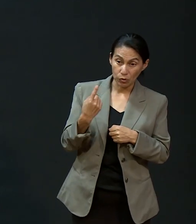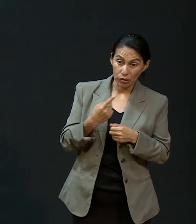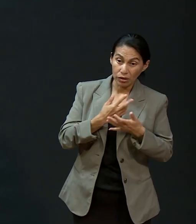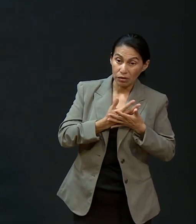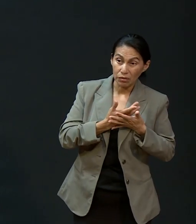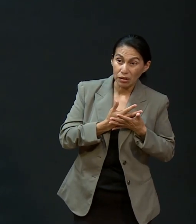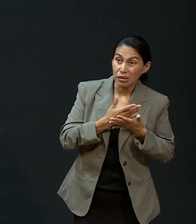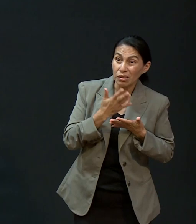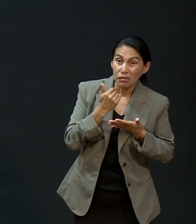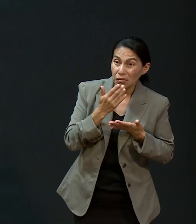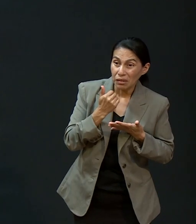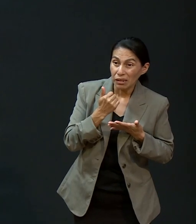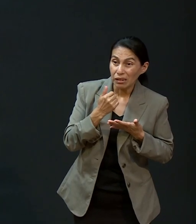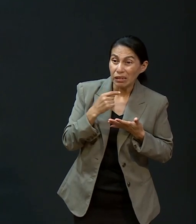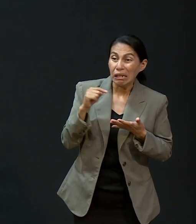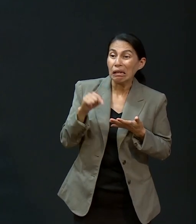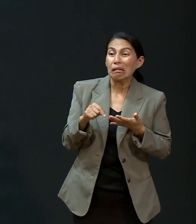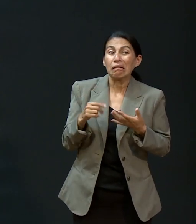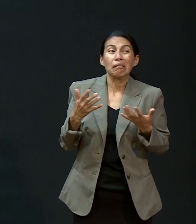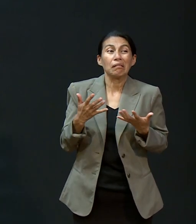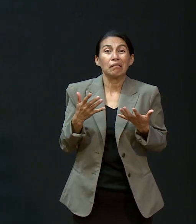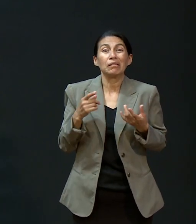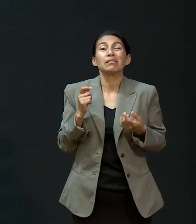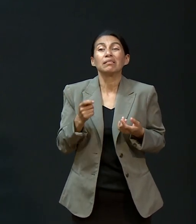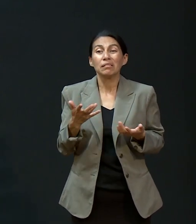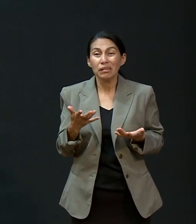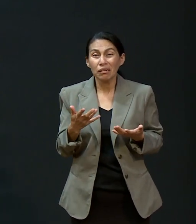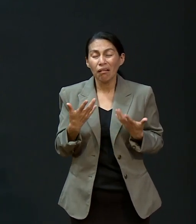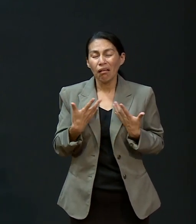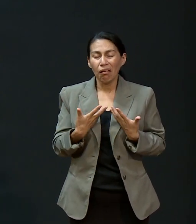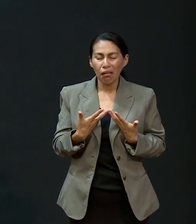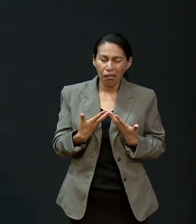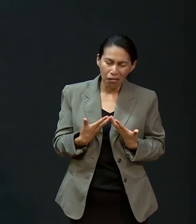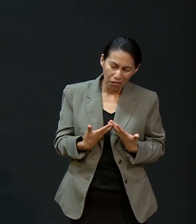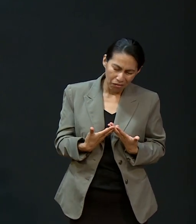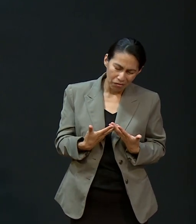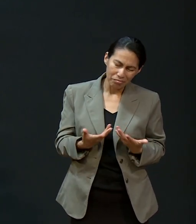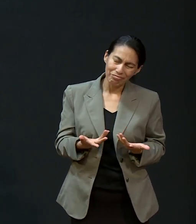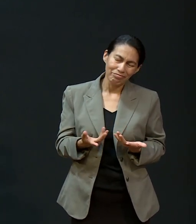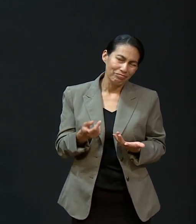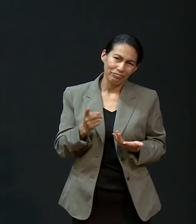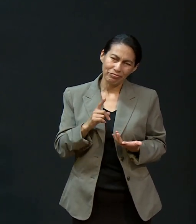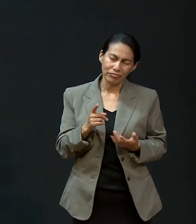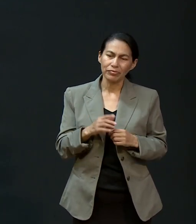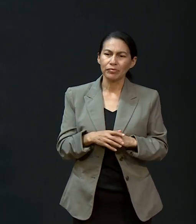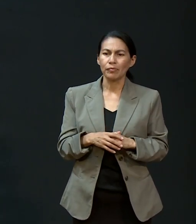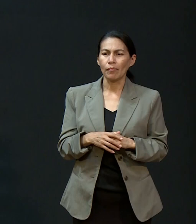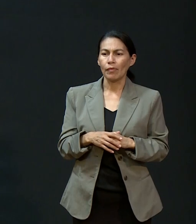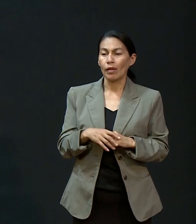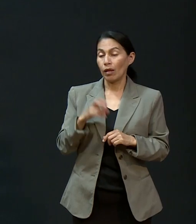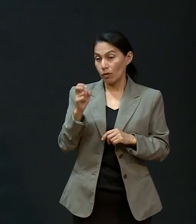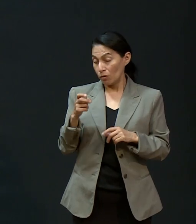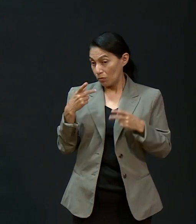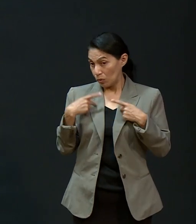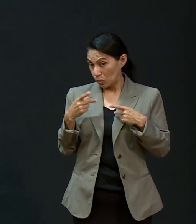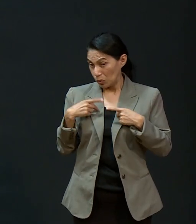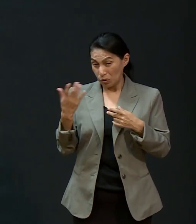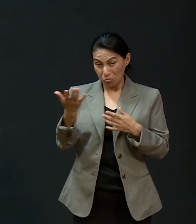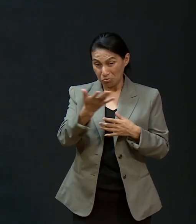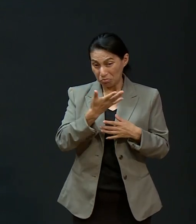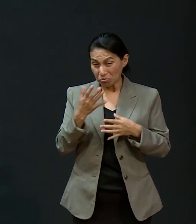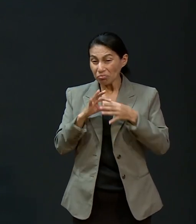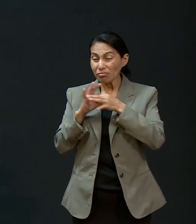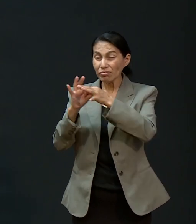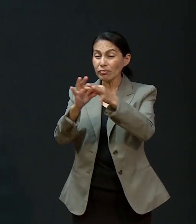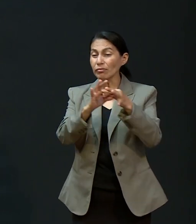no tuvíamos un motor para seguir adelante aquí en la tierra. Entonces, oramos. Muchas